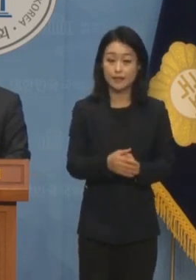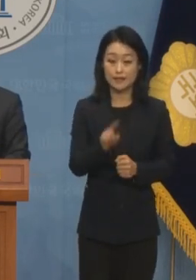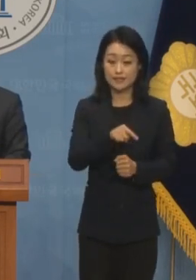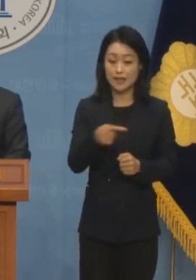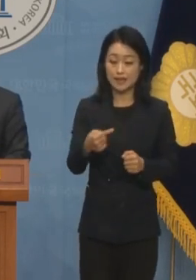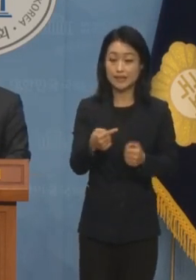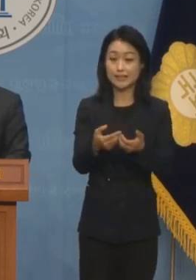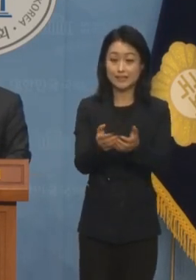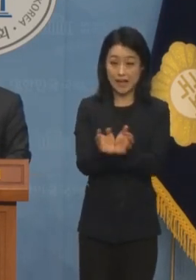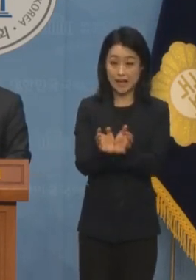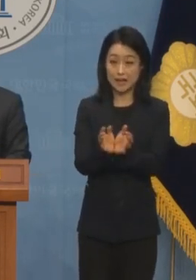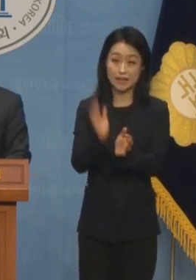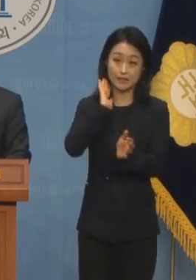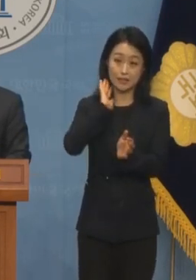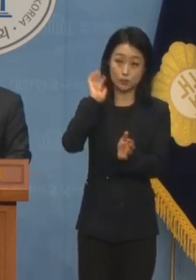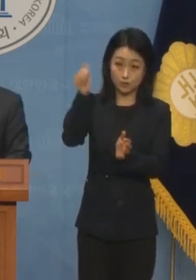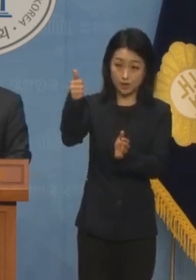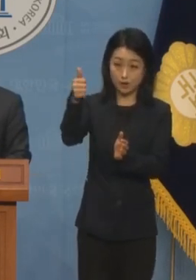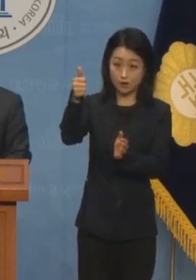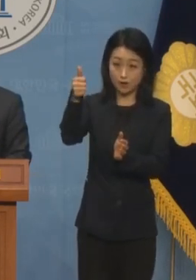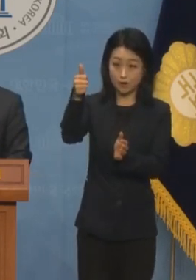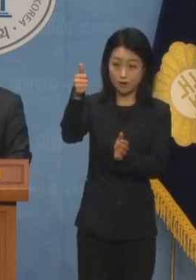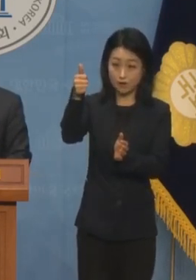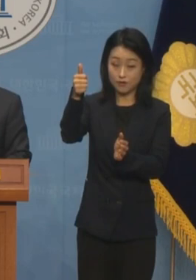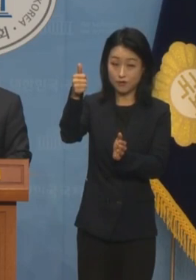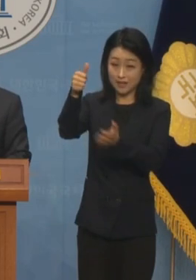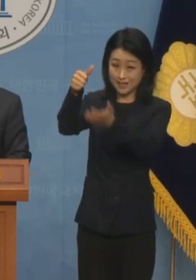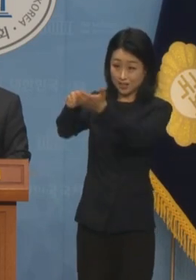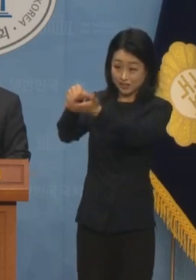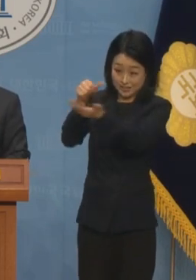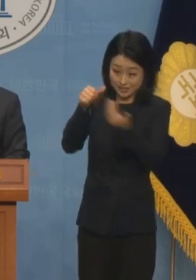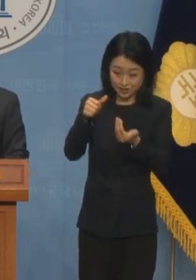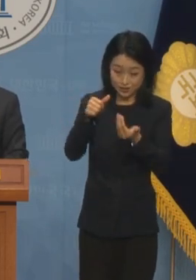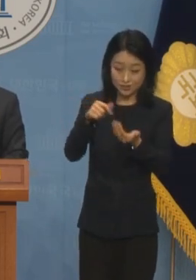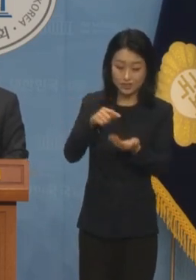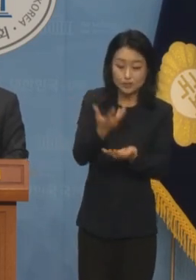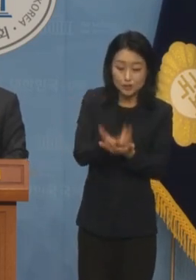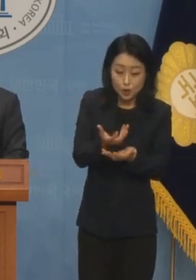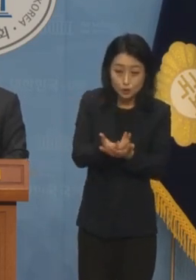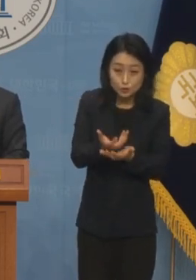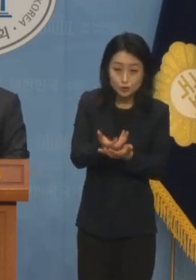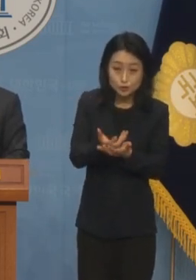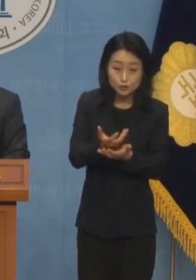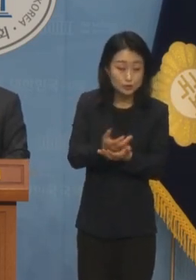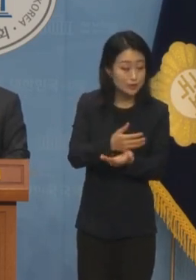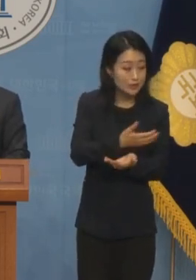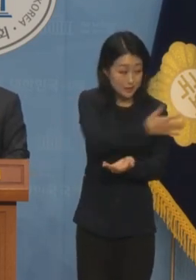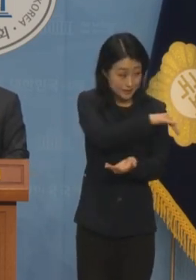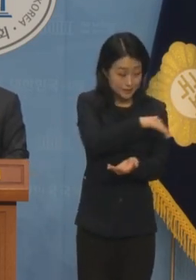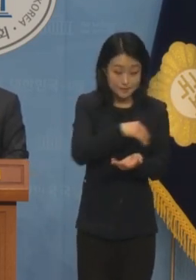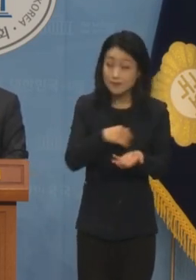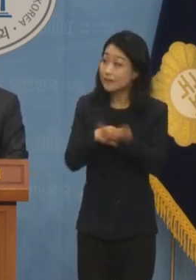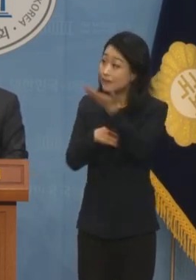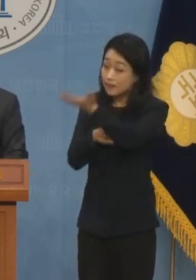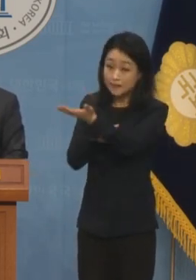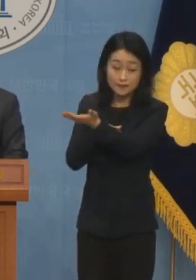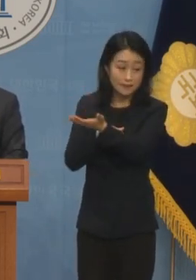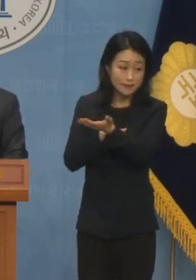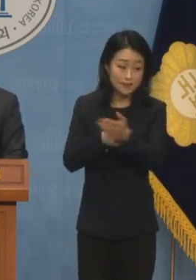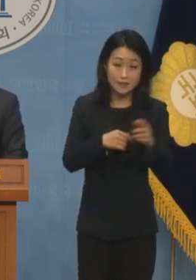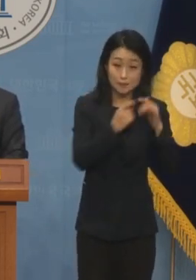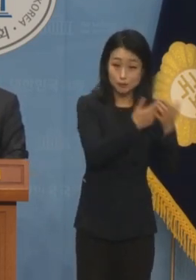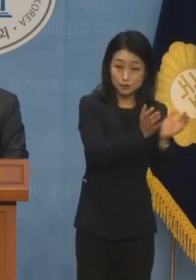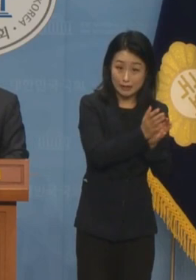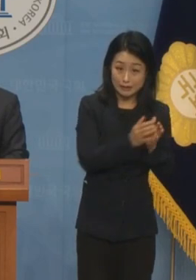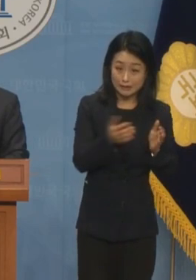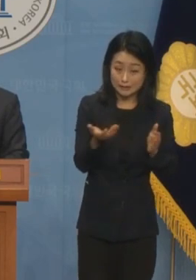제1당이 대통령이 결재권자 노릇을 하는데 결재 서류를 올리고 싶습니까? 라고 답하여 민주당이 굽히는